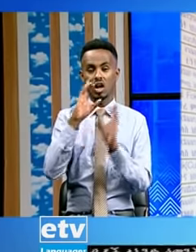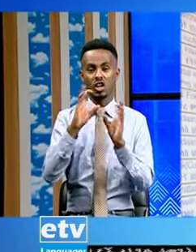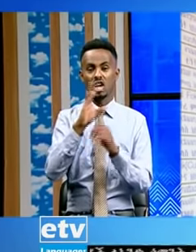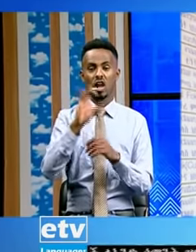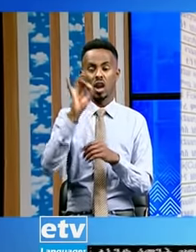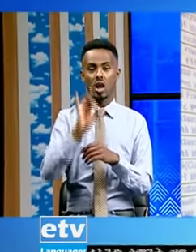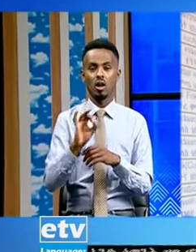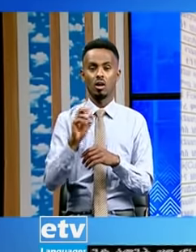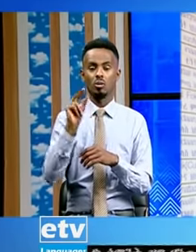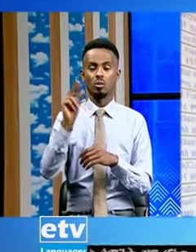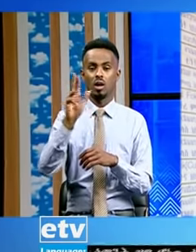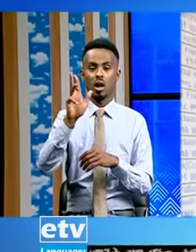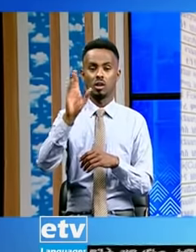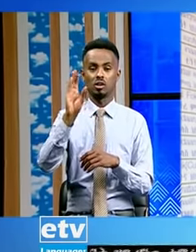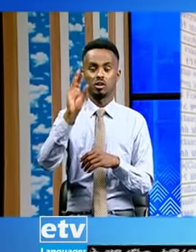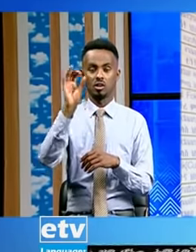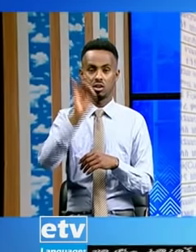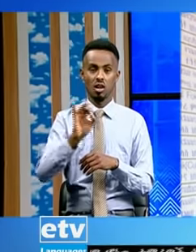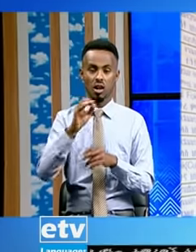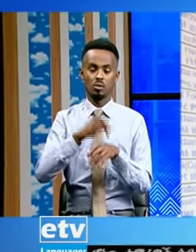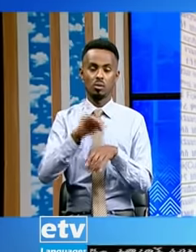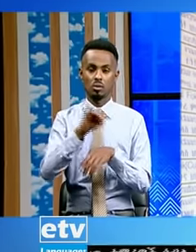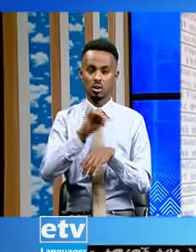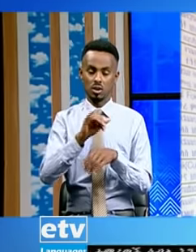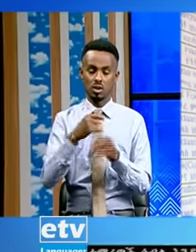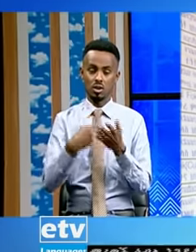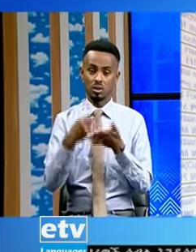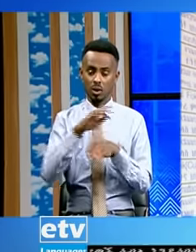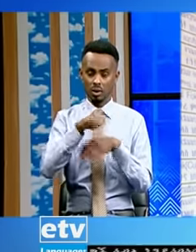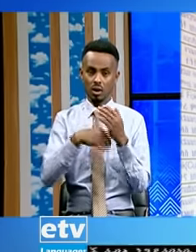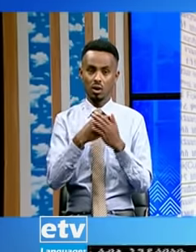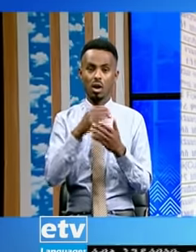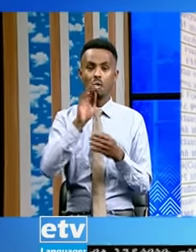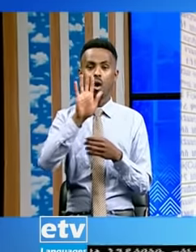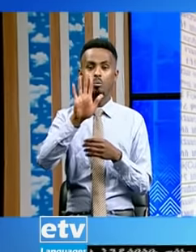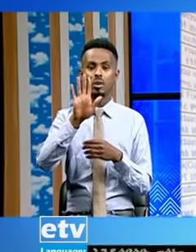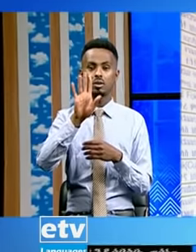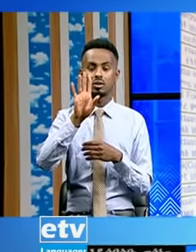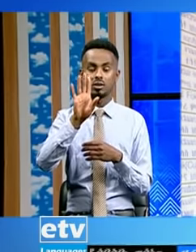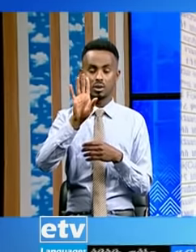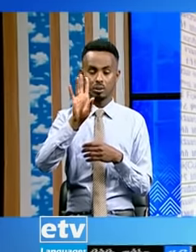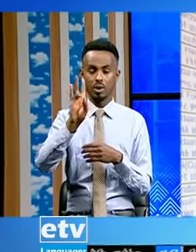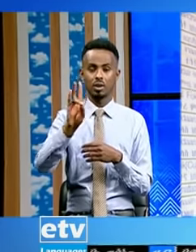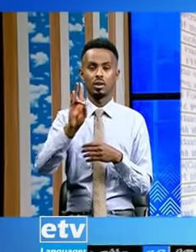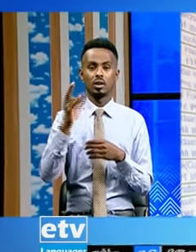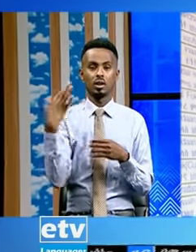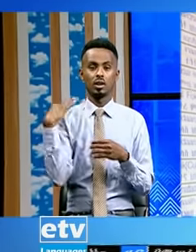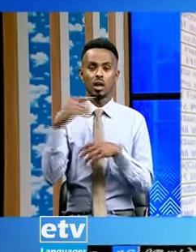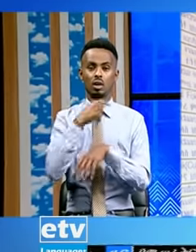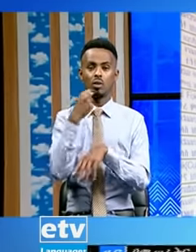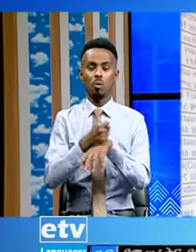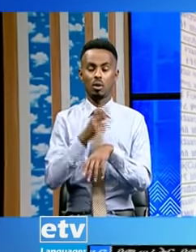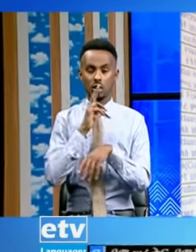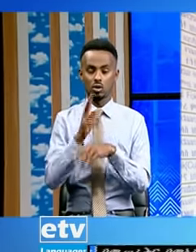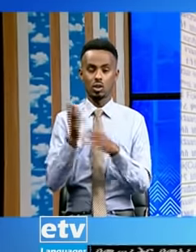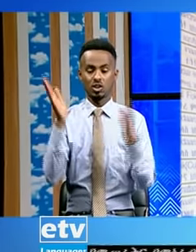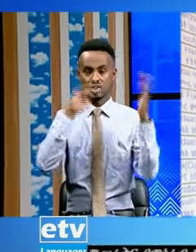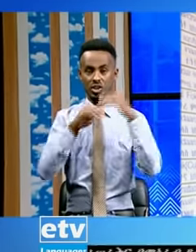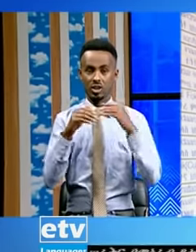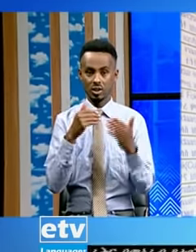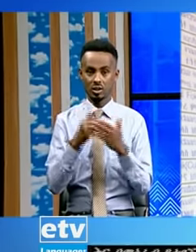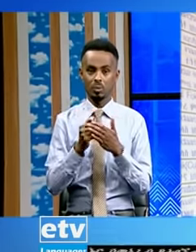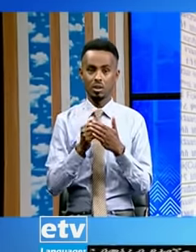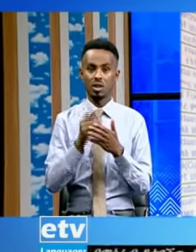አሉ። በራህሌ ላይም 2 ጤና ኬላዎች አሉ። ስለዚህ እነዚህ በአጠቃላይ ወደ 57 ሄልስ ፋሲሊቲ ነው አንድ ላይ ችግር